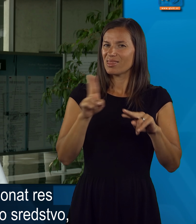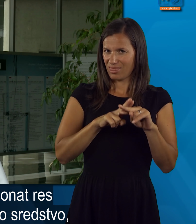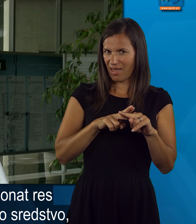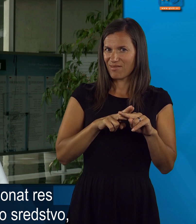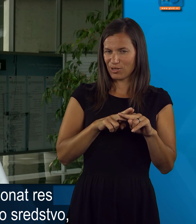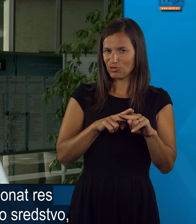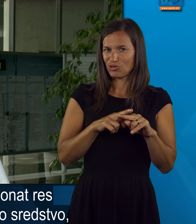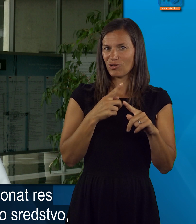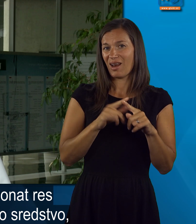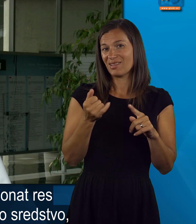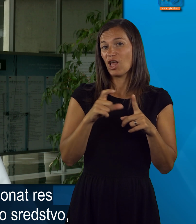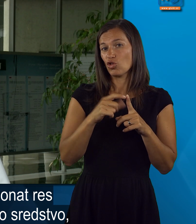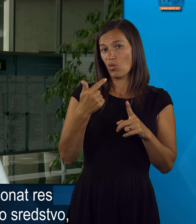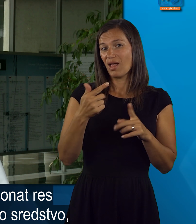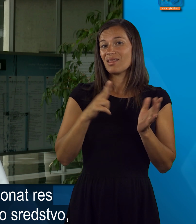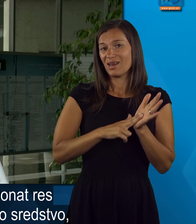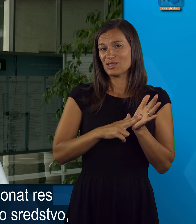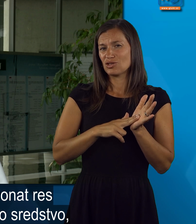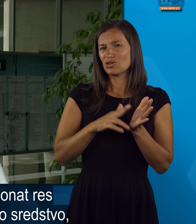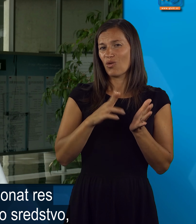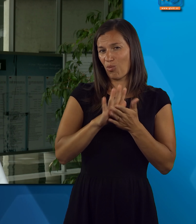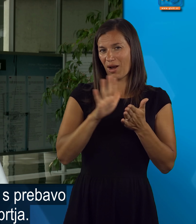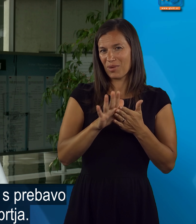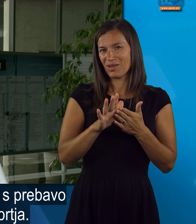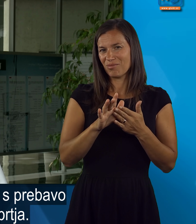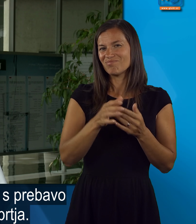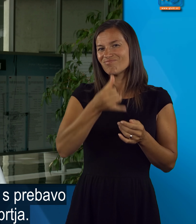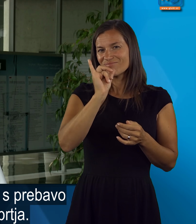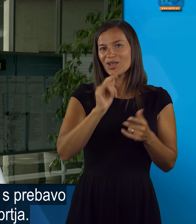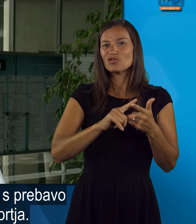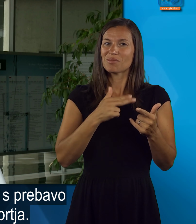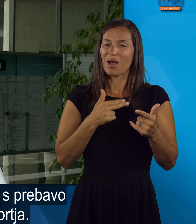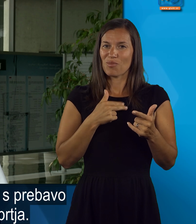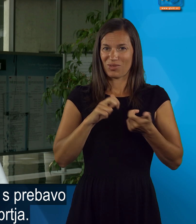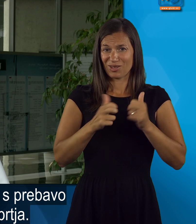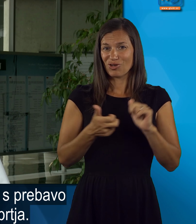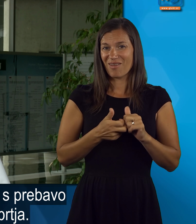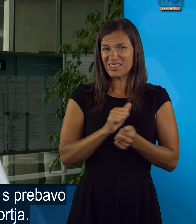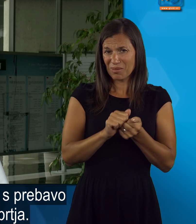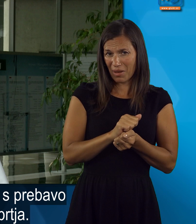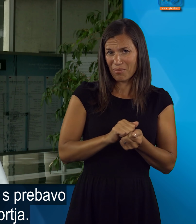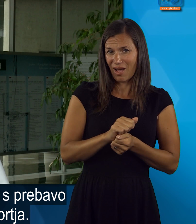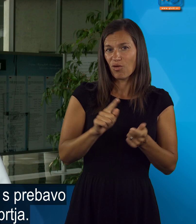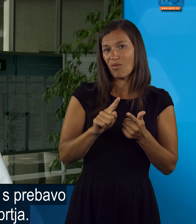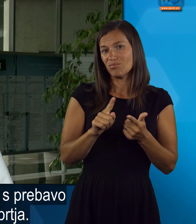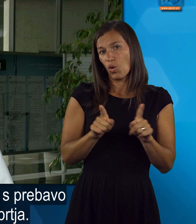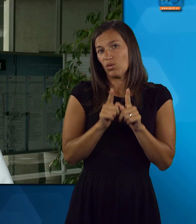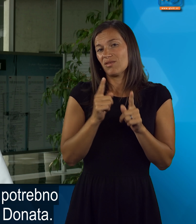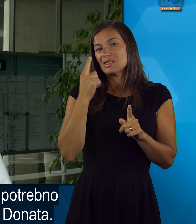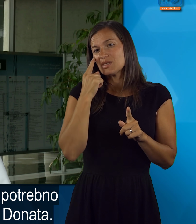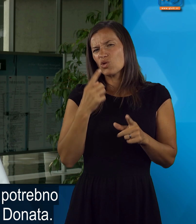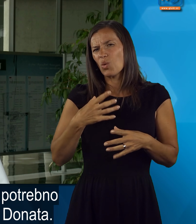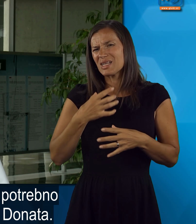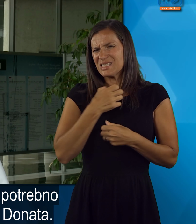Največkrat je donat res uporabljeno sredstvo, če imamo težave s prebavo v smislu zaprtja,